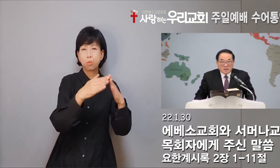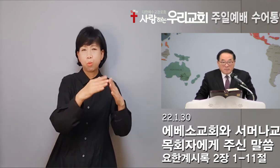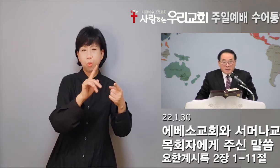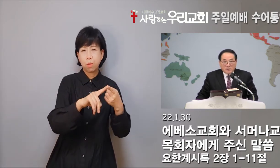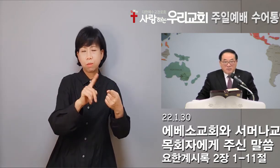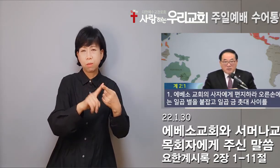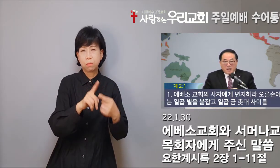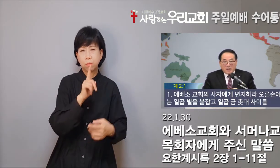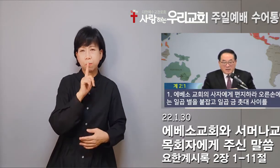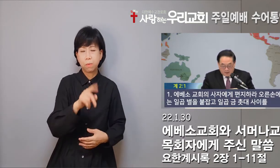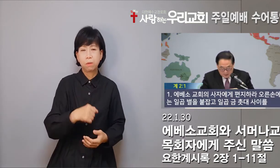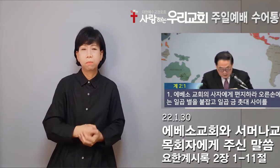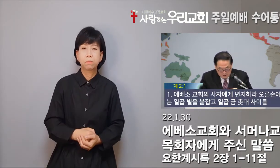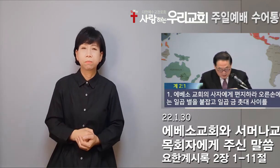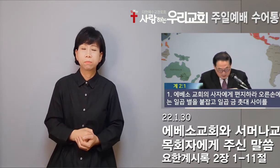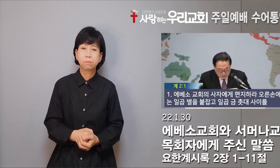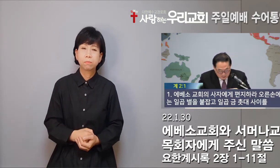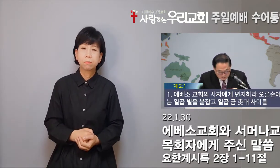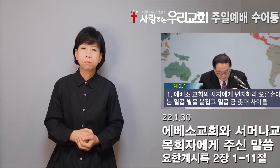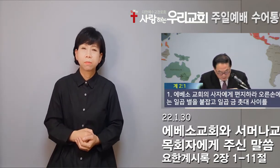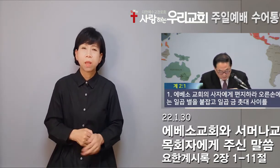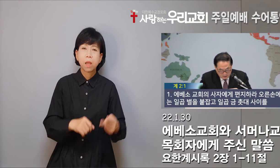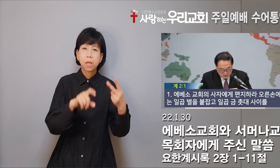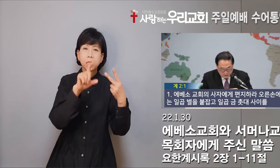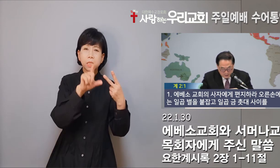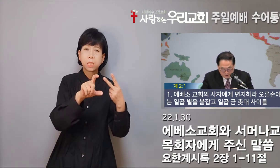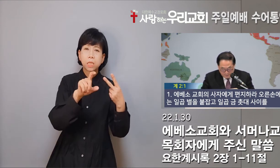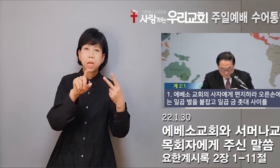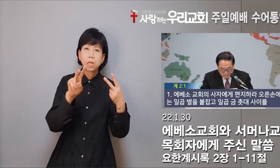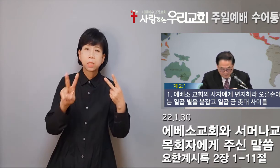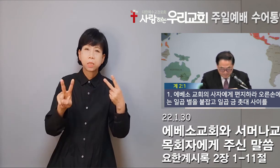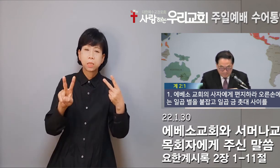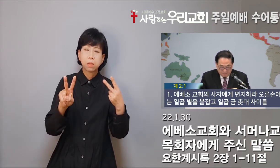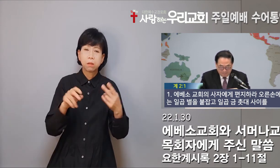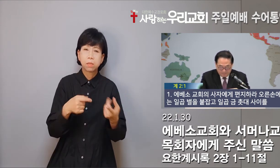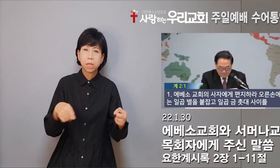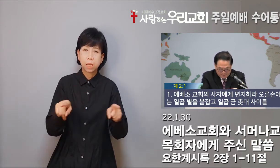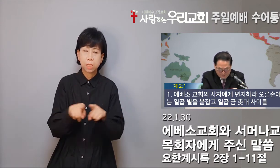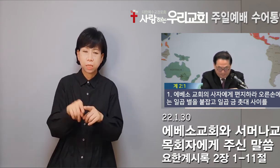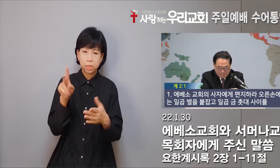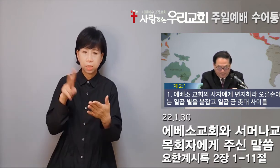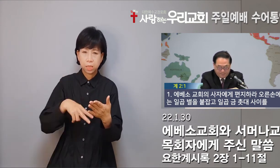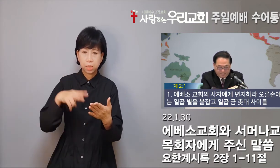2장 1절 말씀을 다 같이 읽겠습니다. 시작.